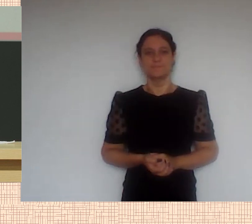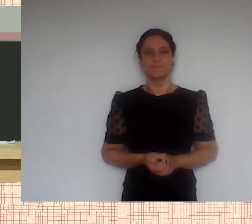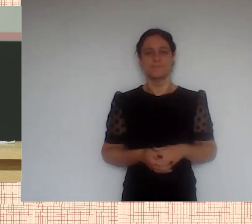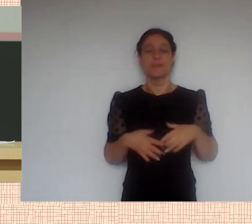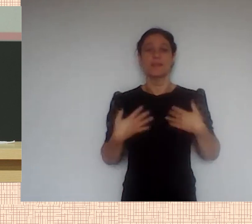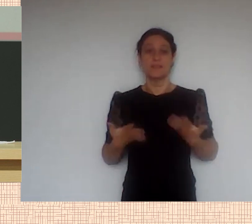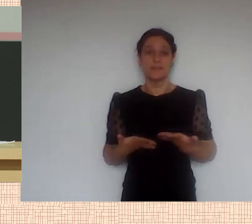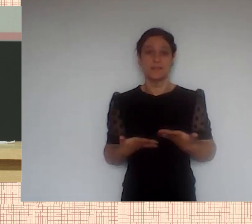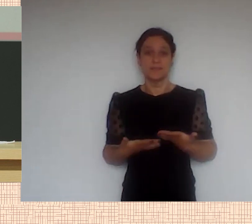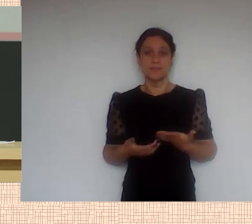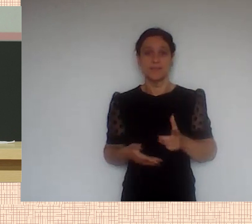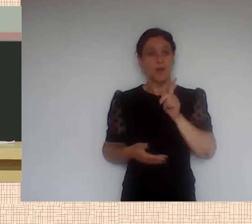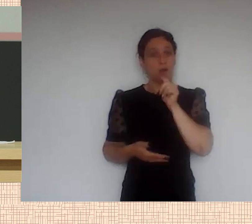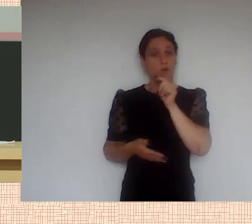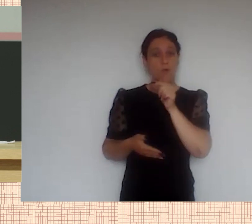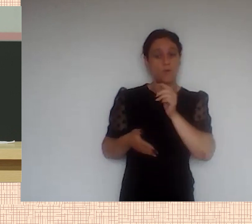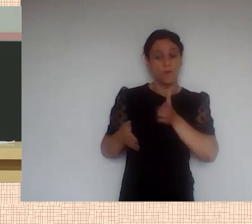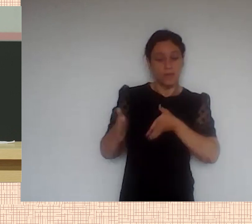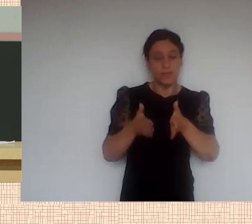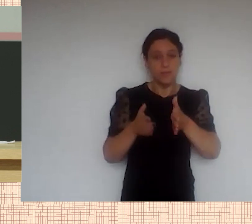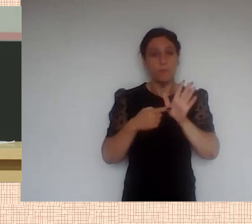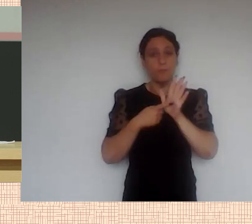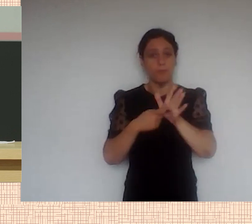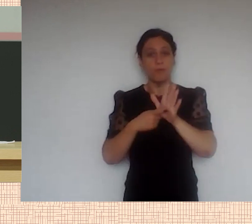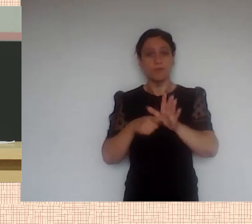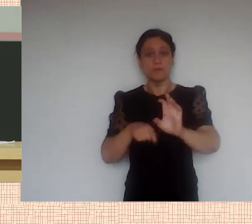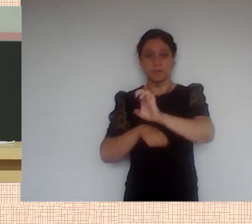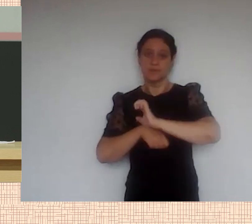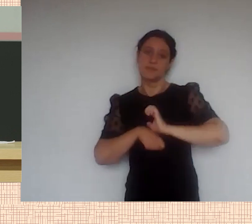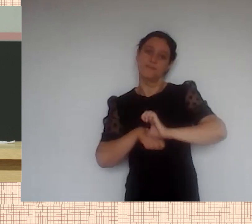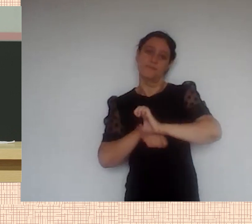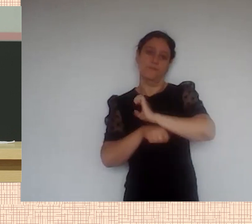Então esse rio da graça estava no livro de Efésios,